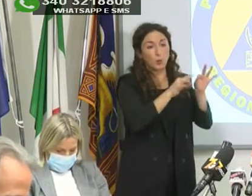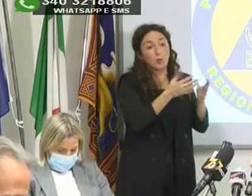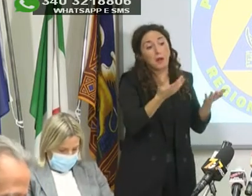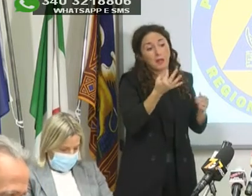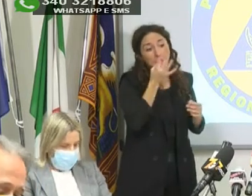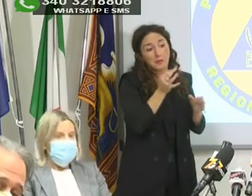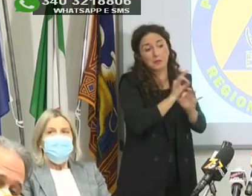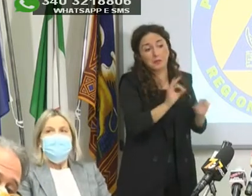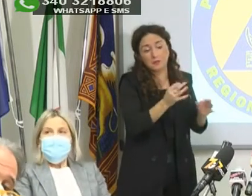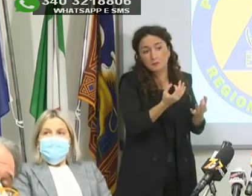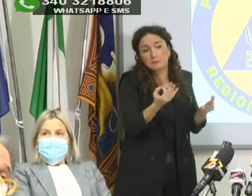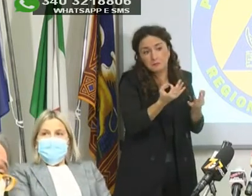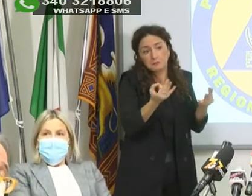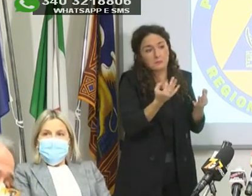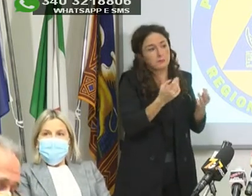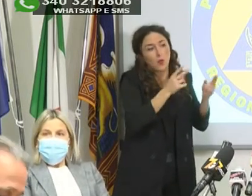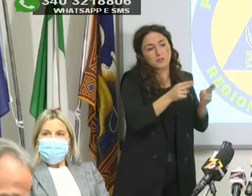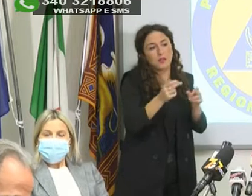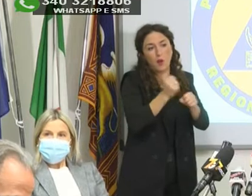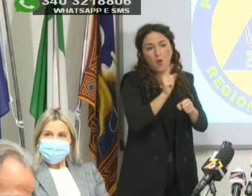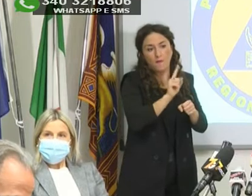può anche starci, no? Se non va mai dentro in ospedale.